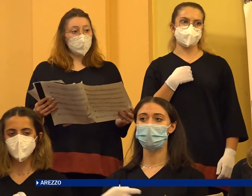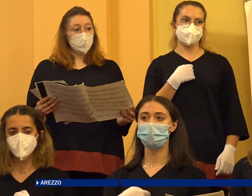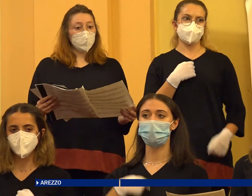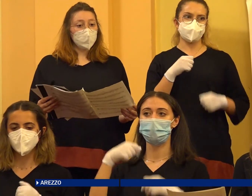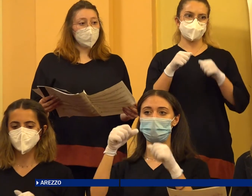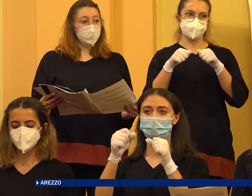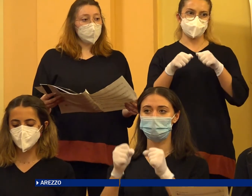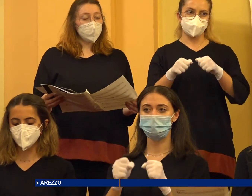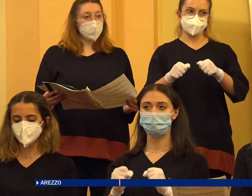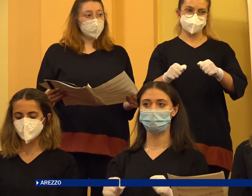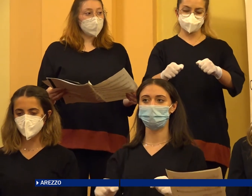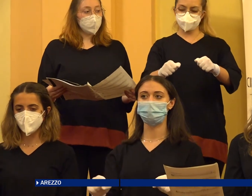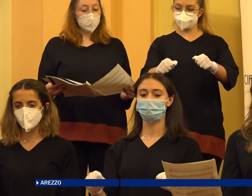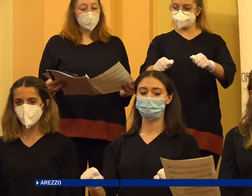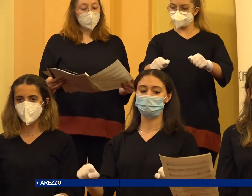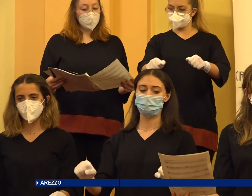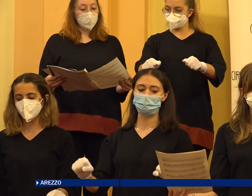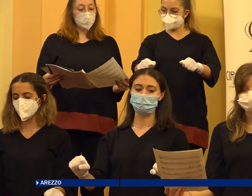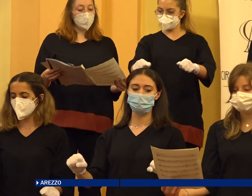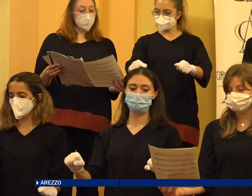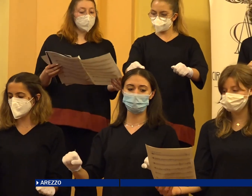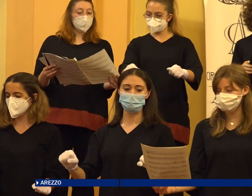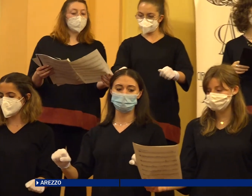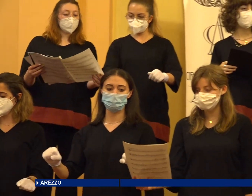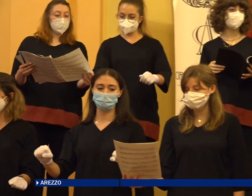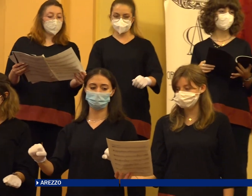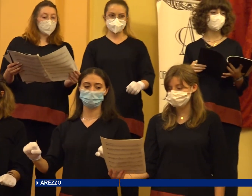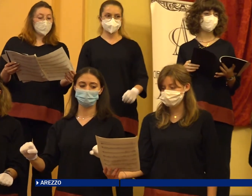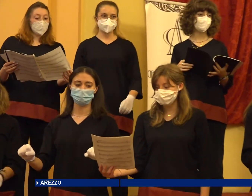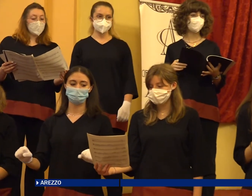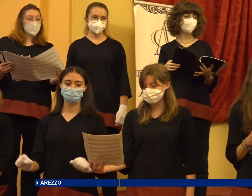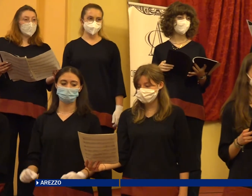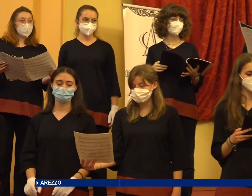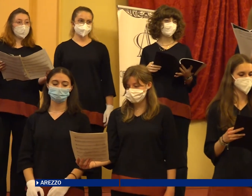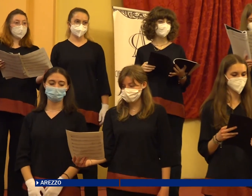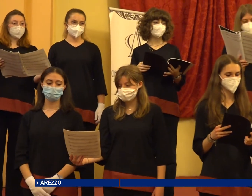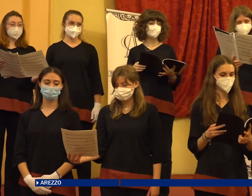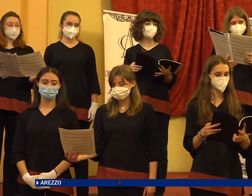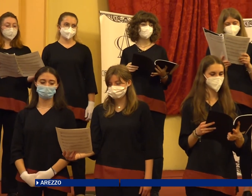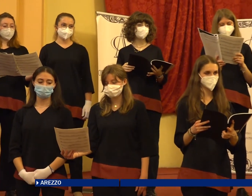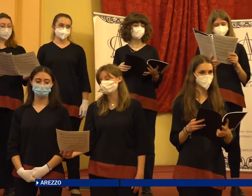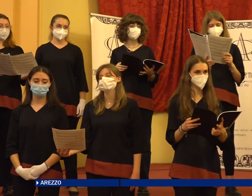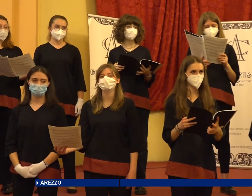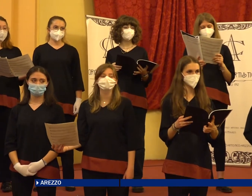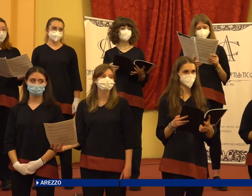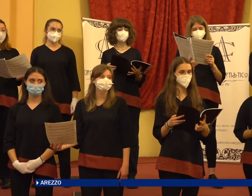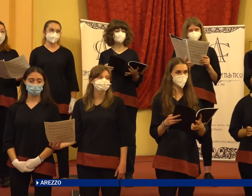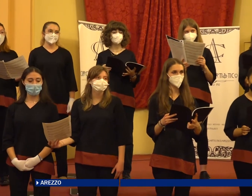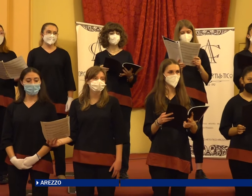allargare la condivisione, lo stare insieme, il condividere una passione con mezzi oltre superiori a